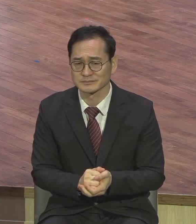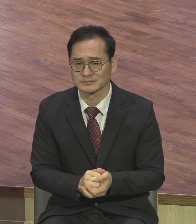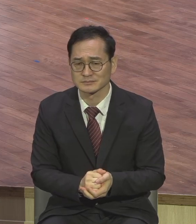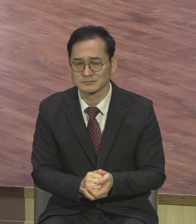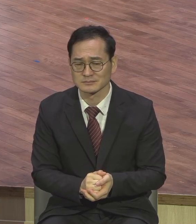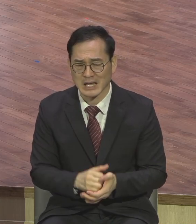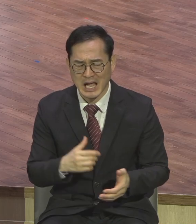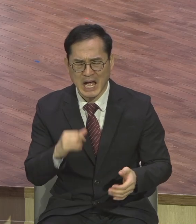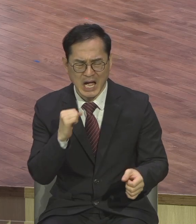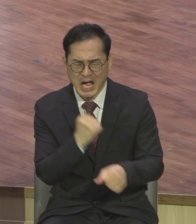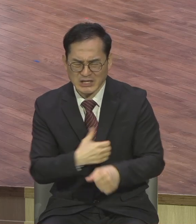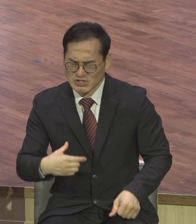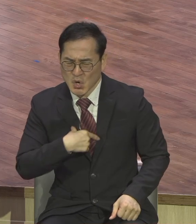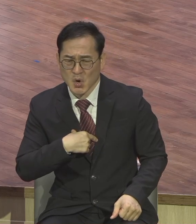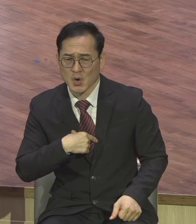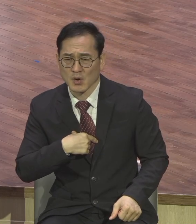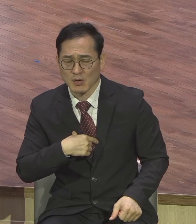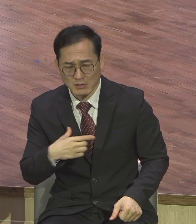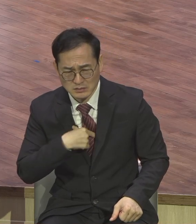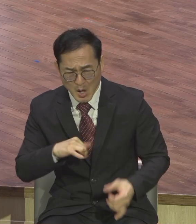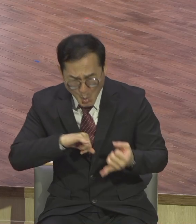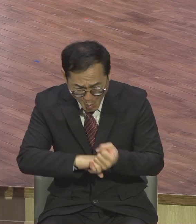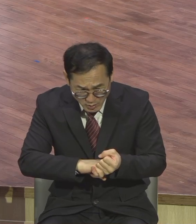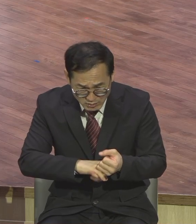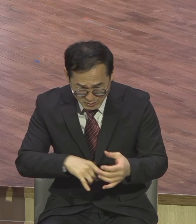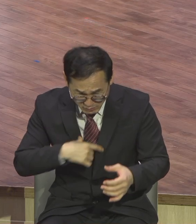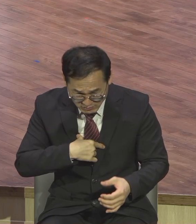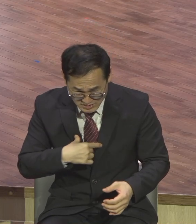종로로 타기 위한 자유다라고 말하고 있어요.